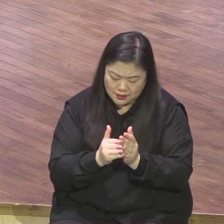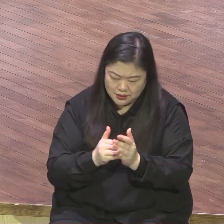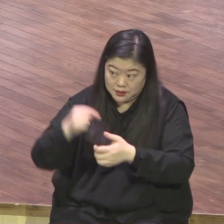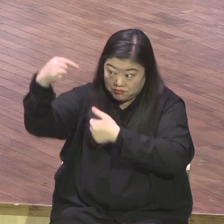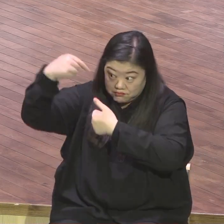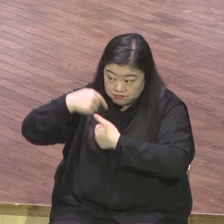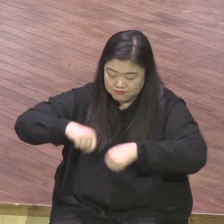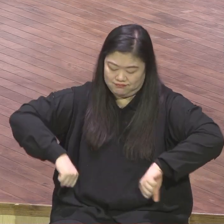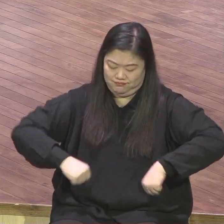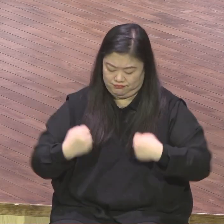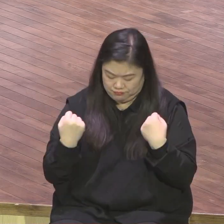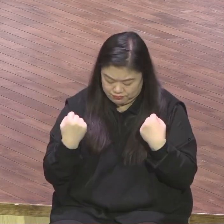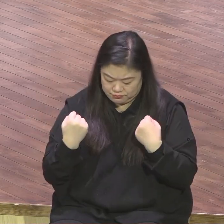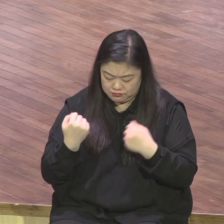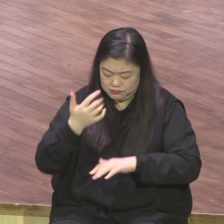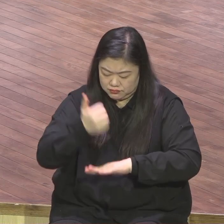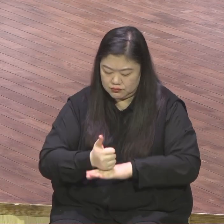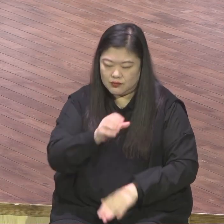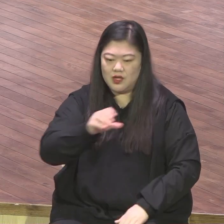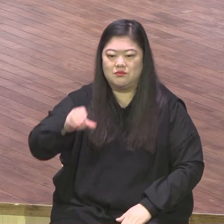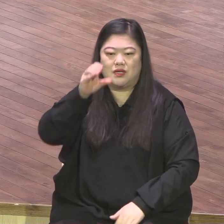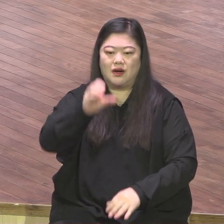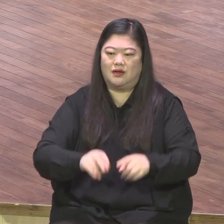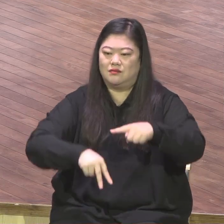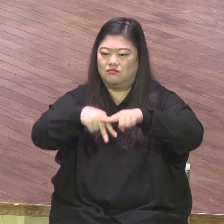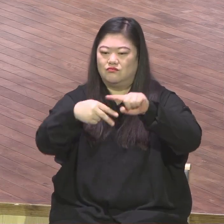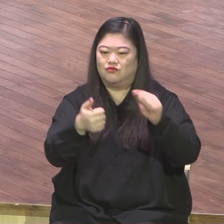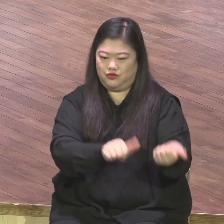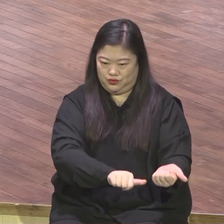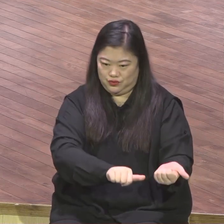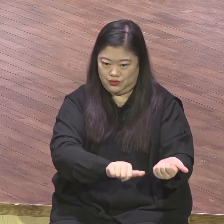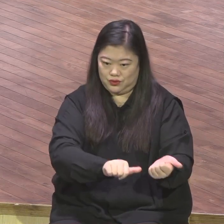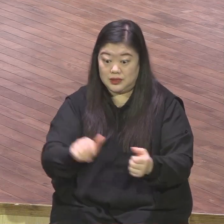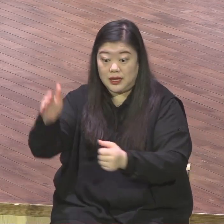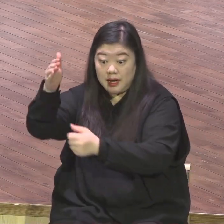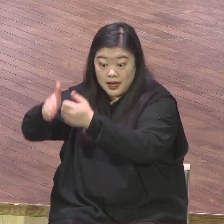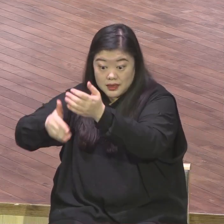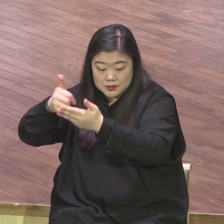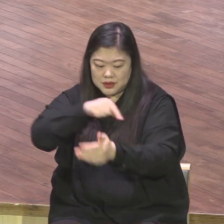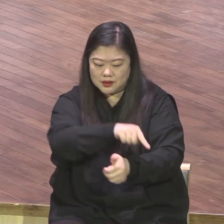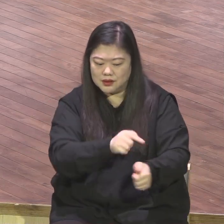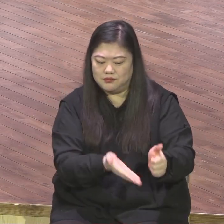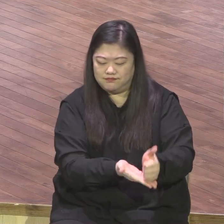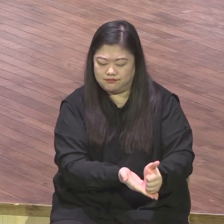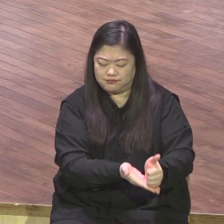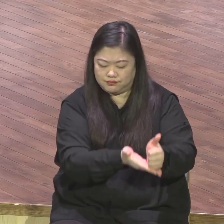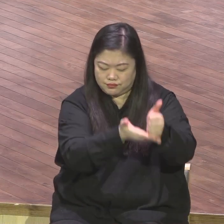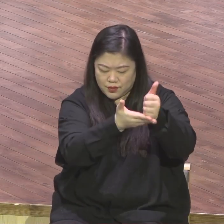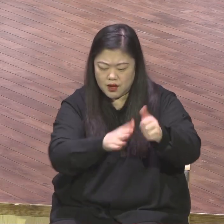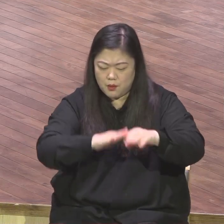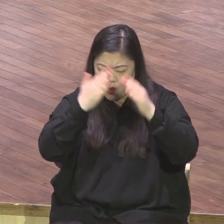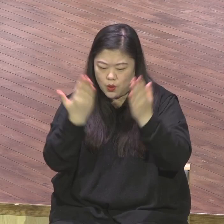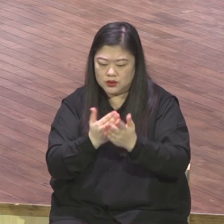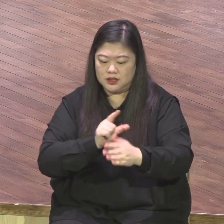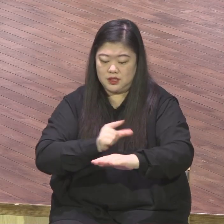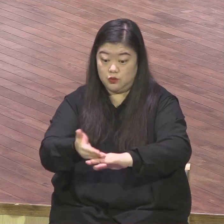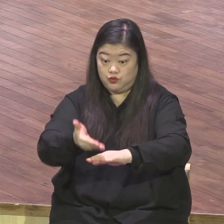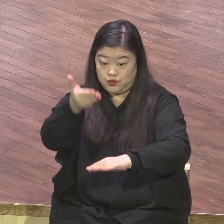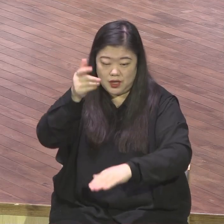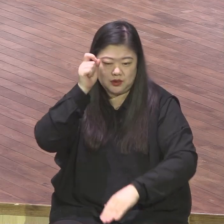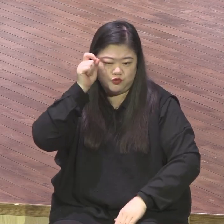복종하셨으니 곧 십자가에 죽으심이라. 이러므로 하나님이 그를 지극히 높여 모든 이름 위에 뛰어난 이름을